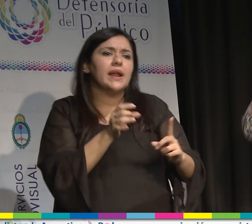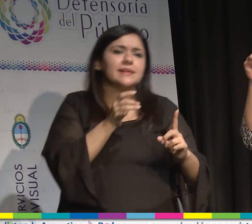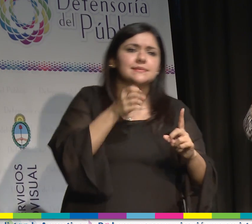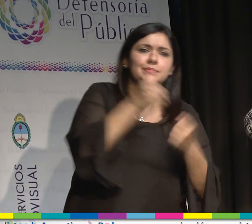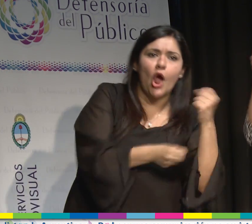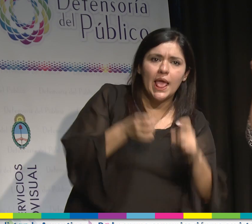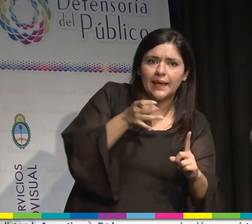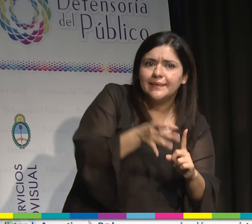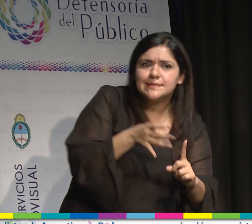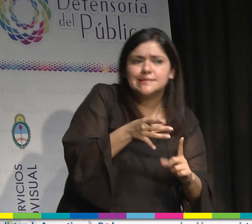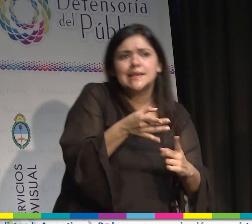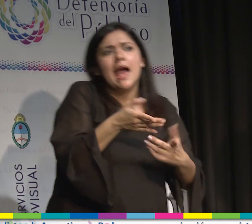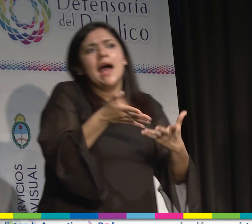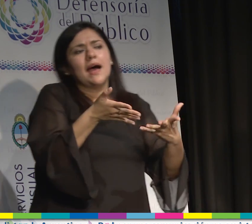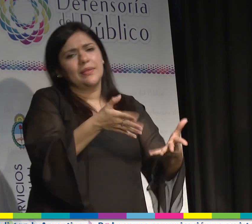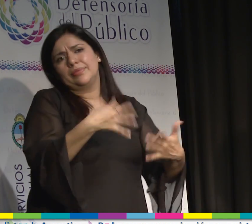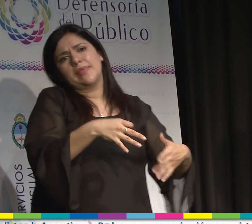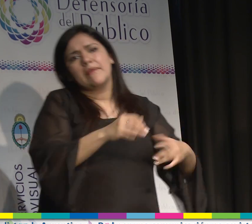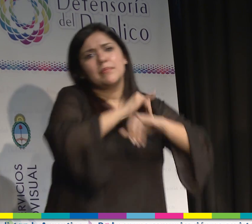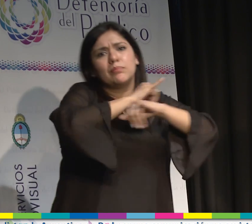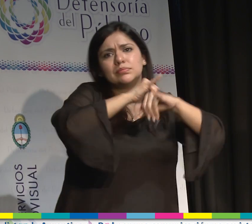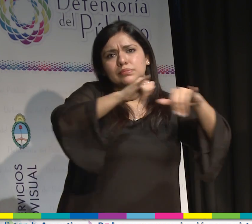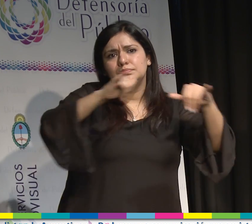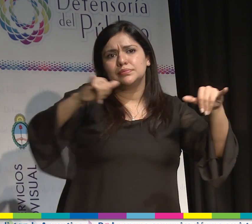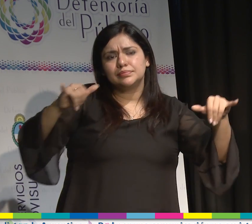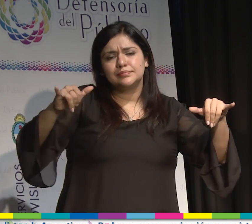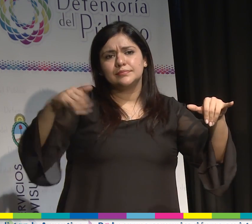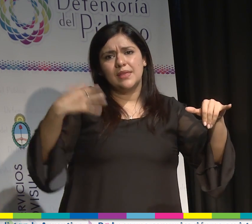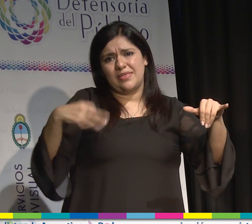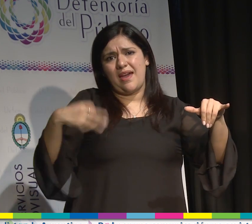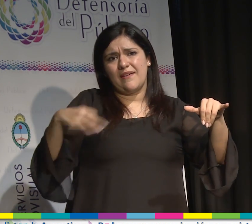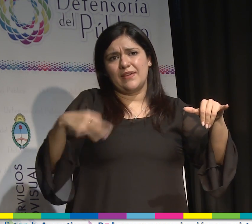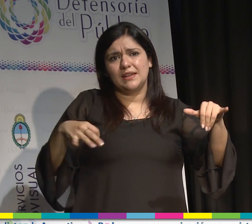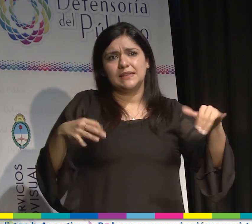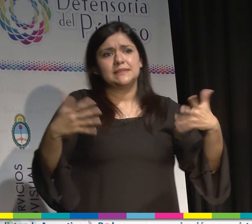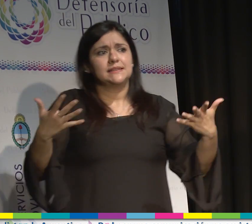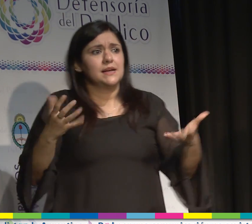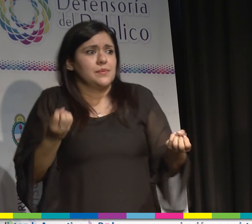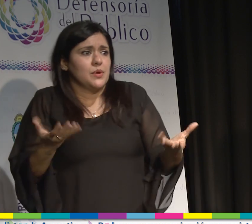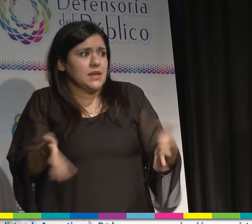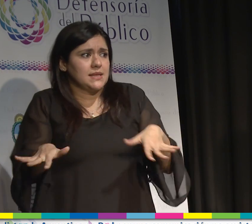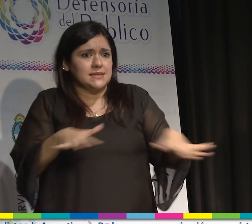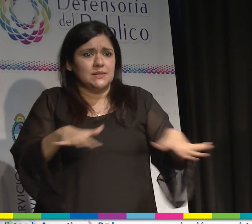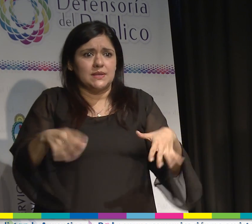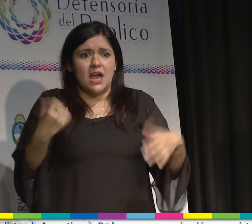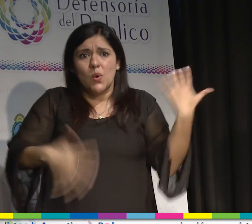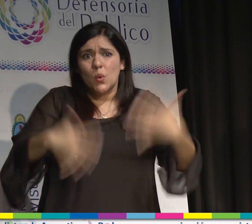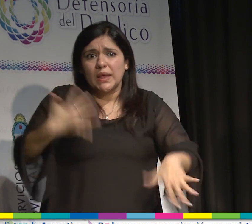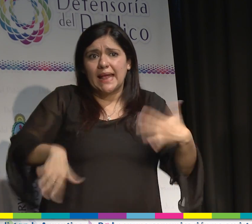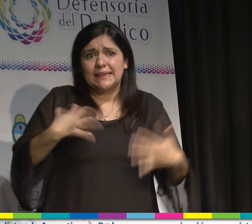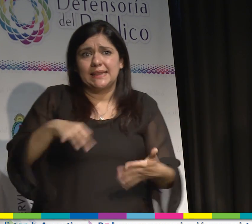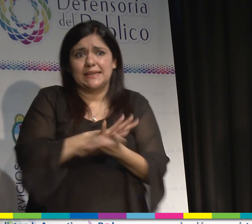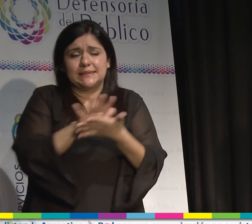fechas especiales del calendario del feminismo en sintonía con urgencias que claramente se